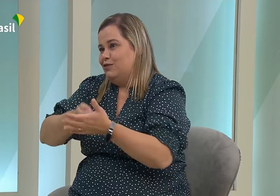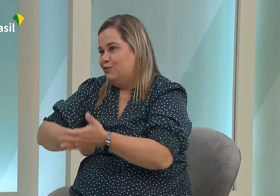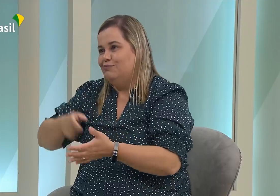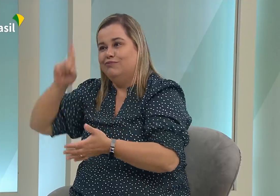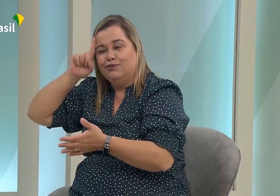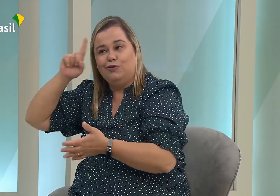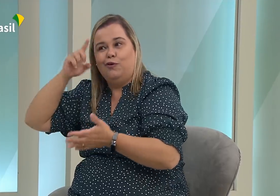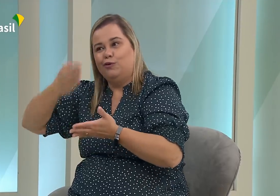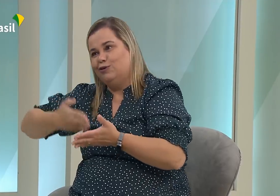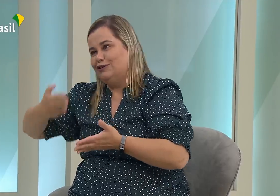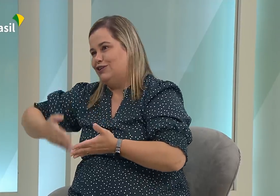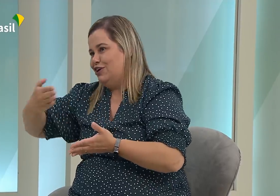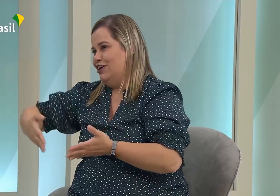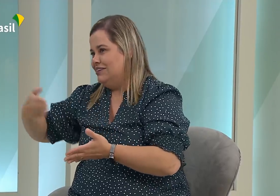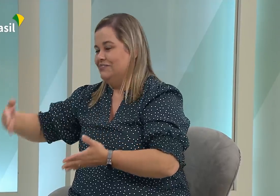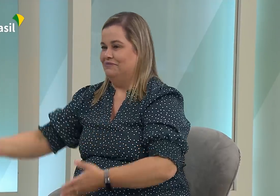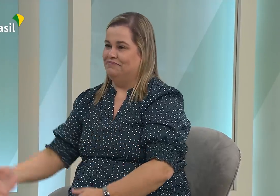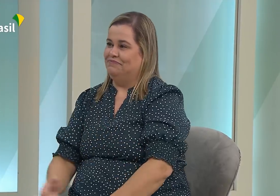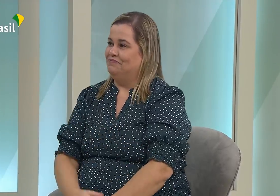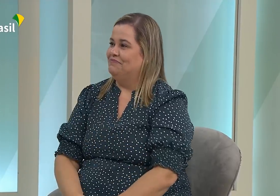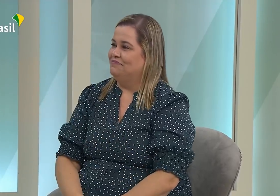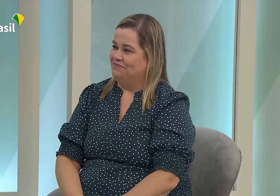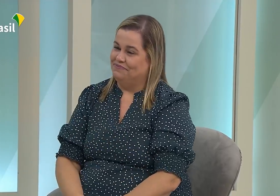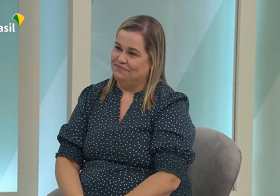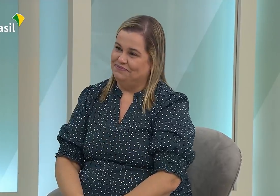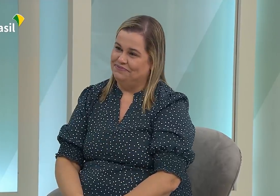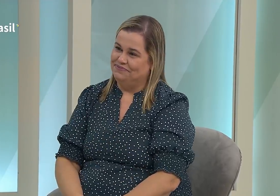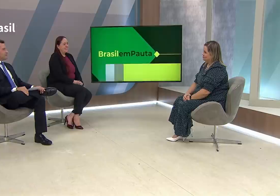vários desafios que eu enfrento todos os dias.